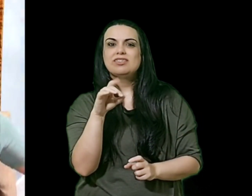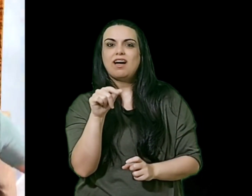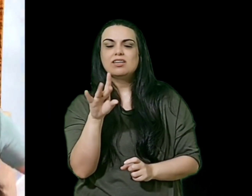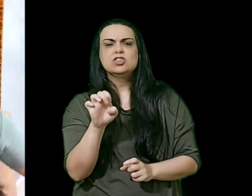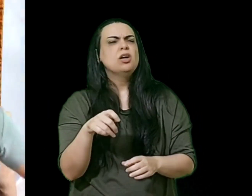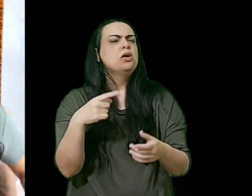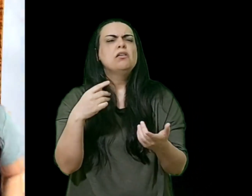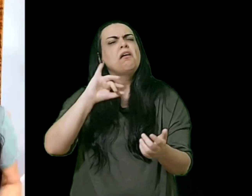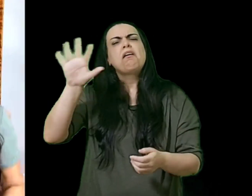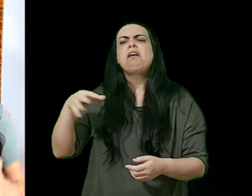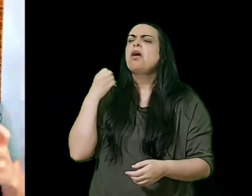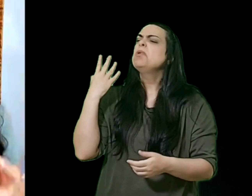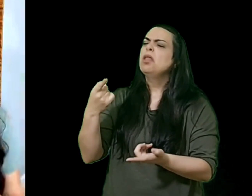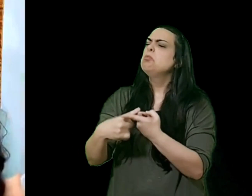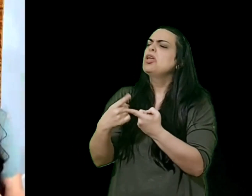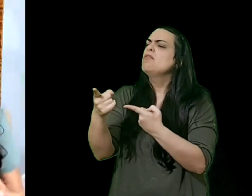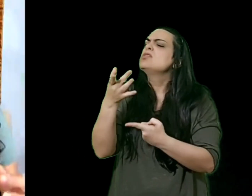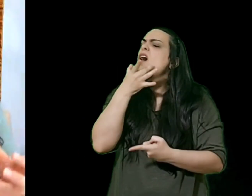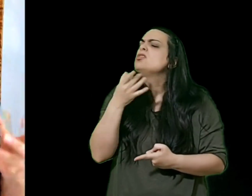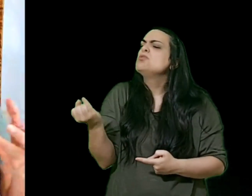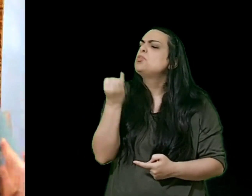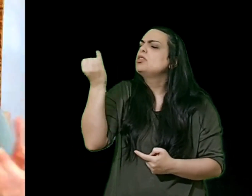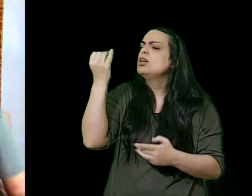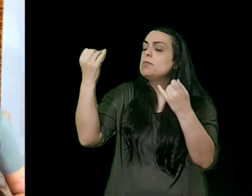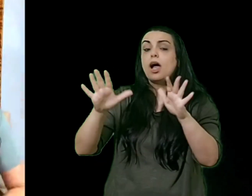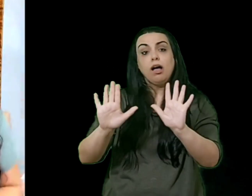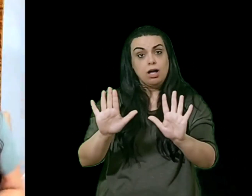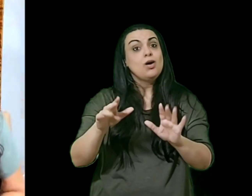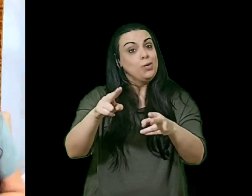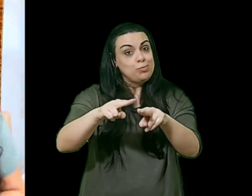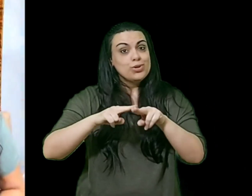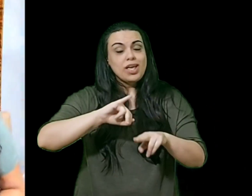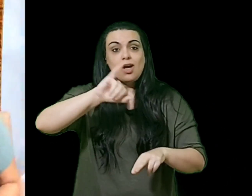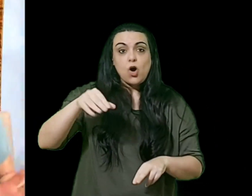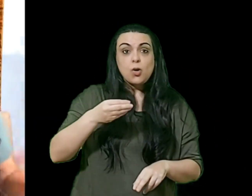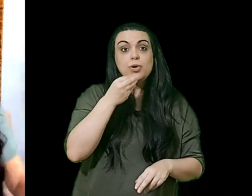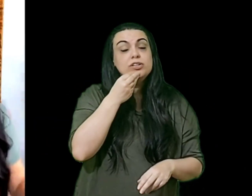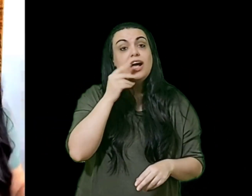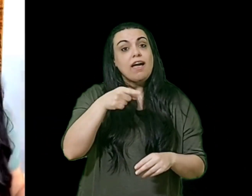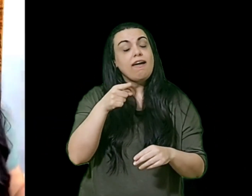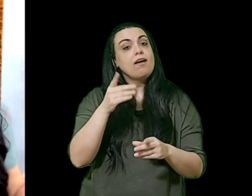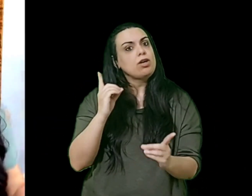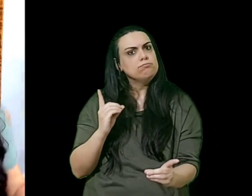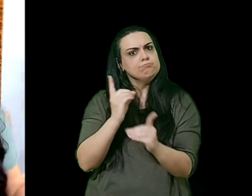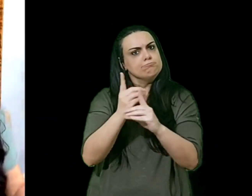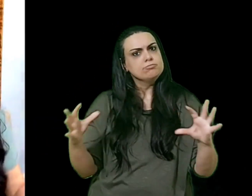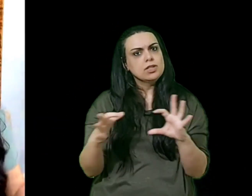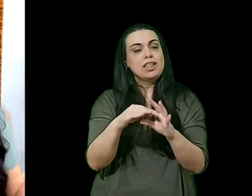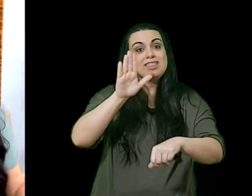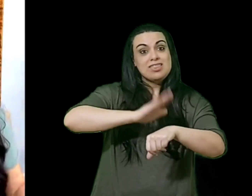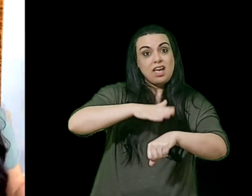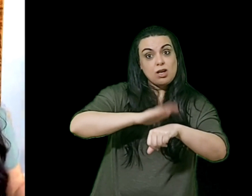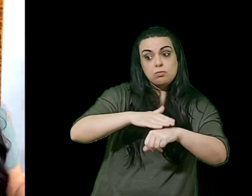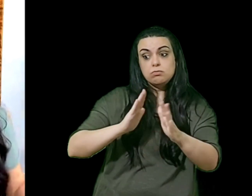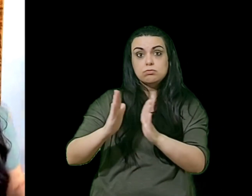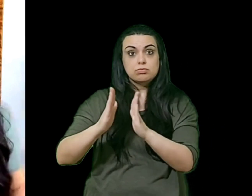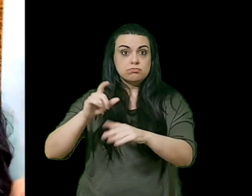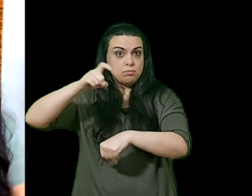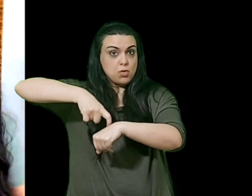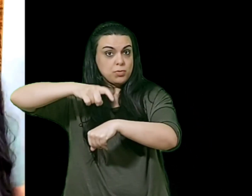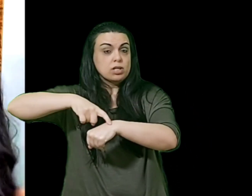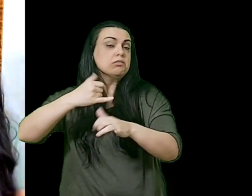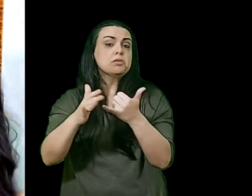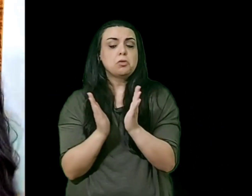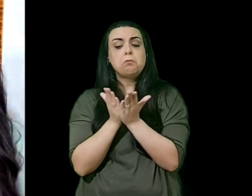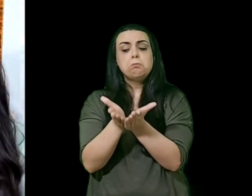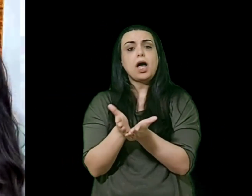quê. Porque oportunidade é o encontro do tempo e da ocasião. Então, eu estou com o meu barco aqui parado